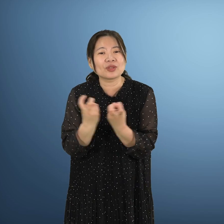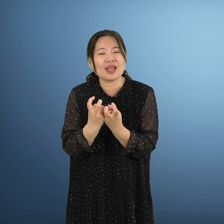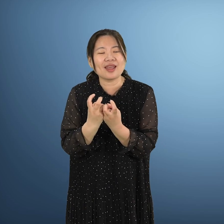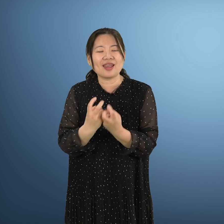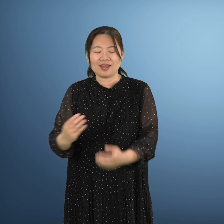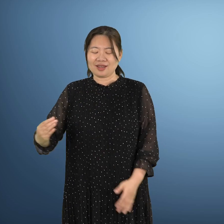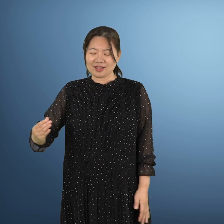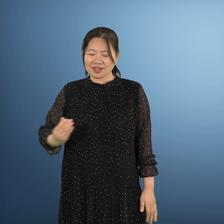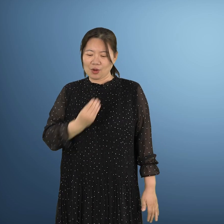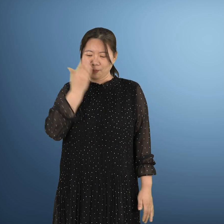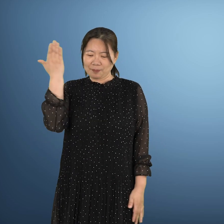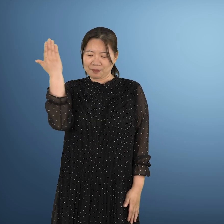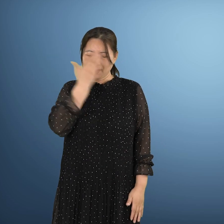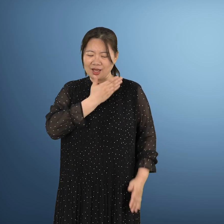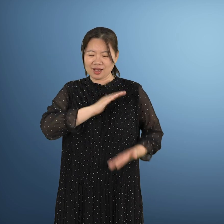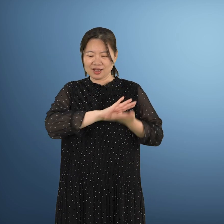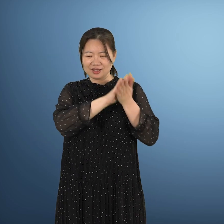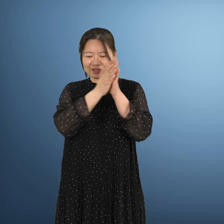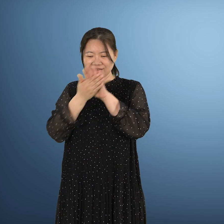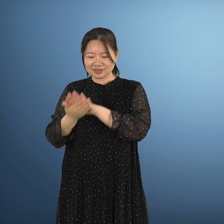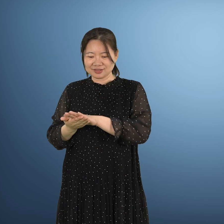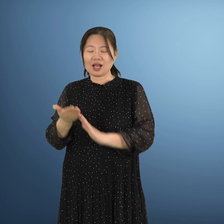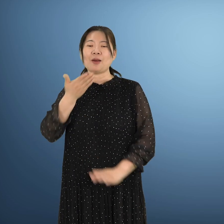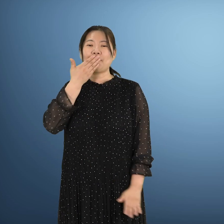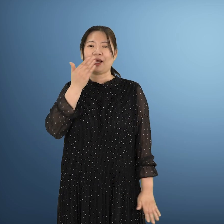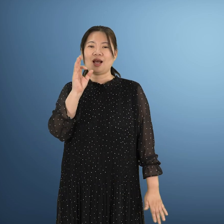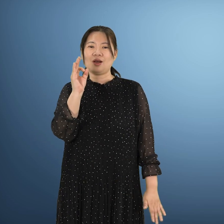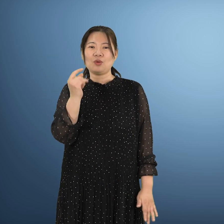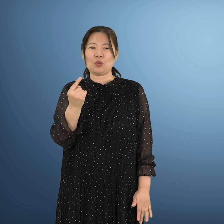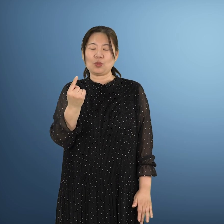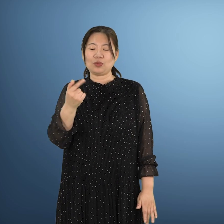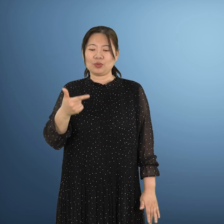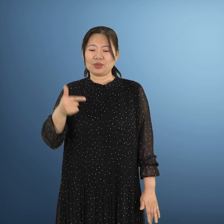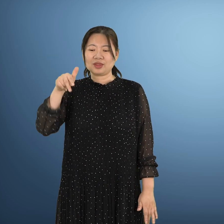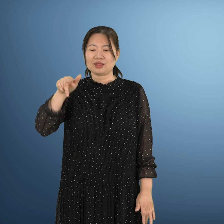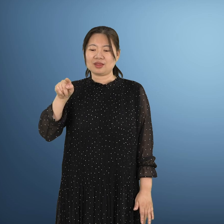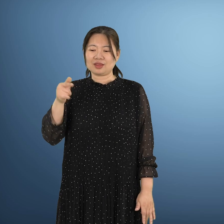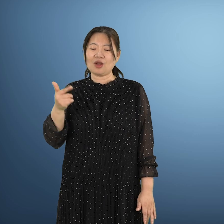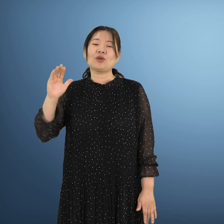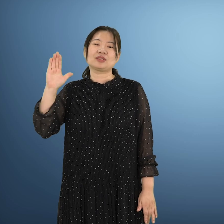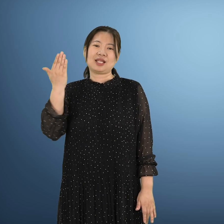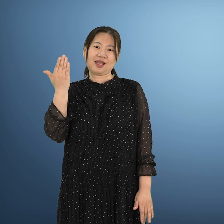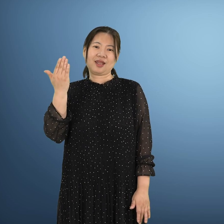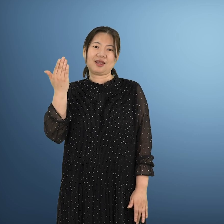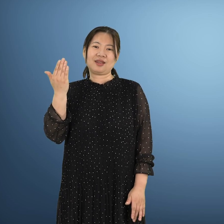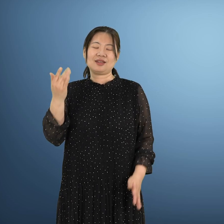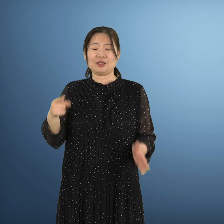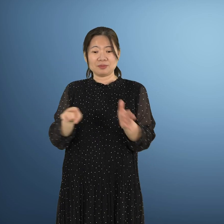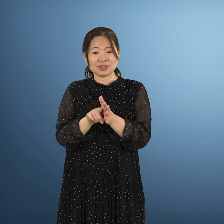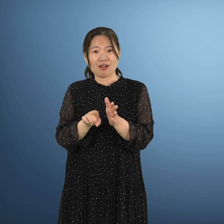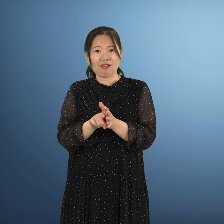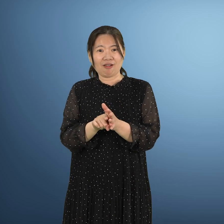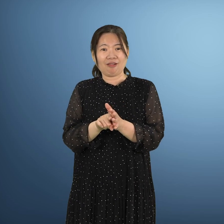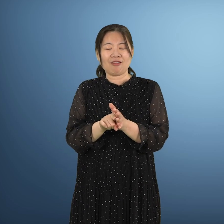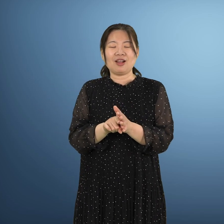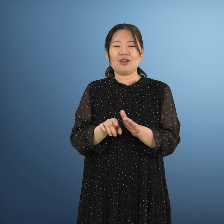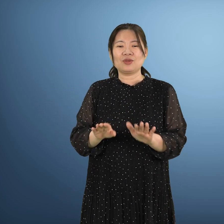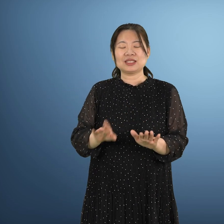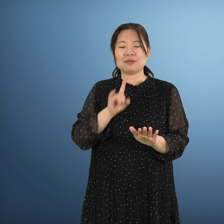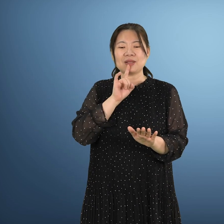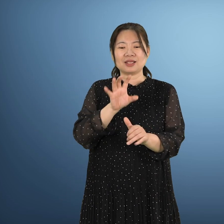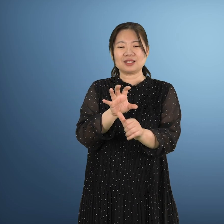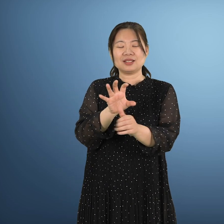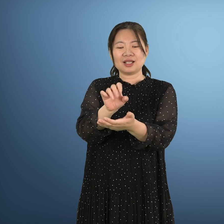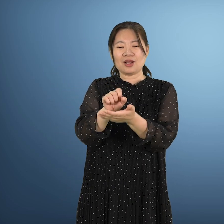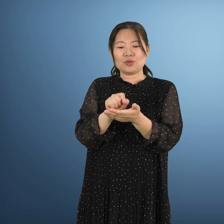거룩함을 입는 거죠. 온전해지는 거죠. 믿습니까? 오늘도 이 말씀이 한 주를